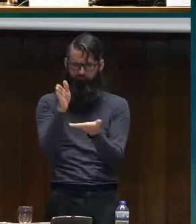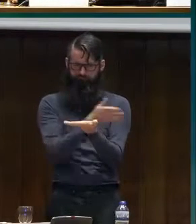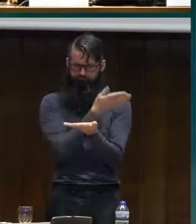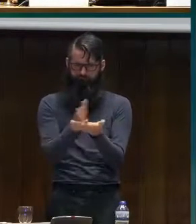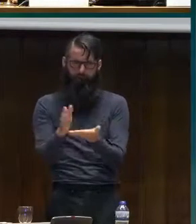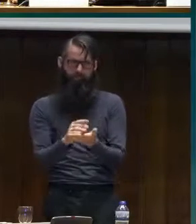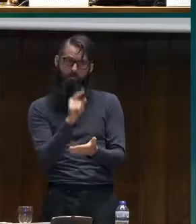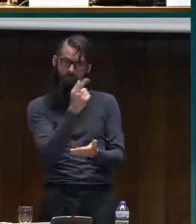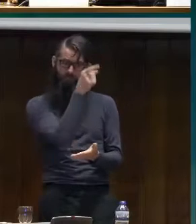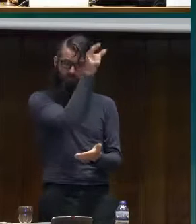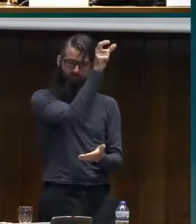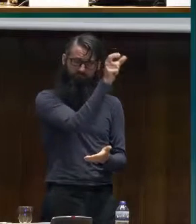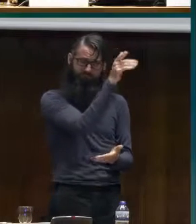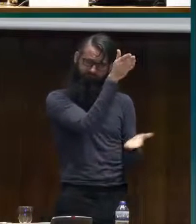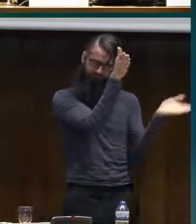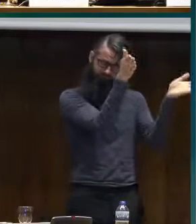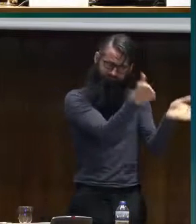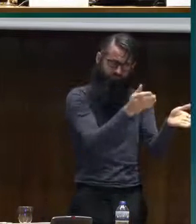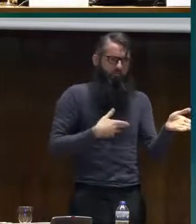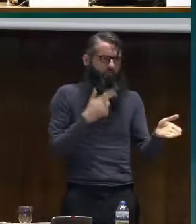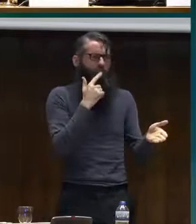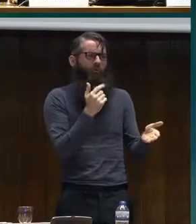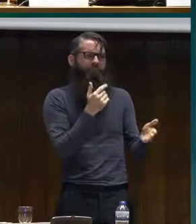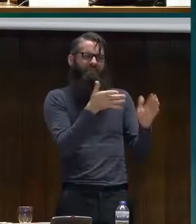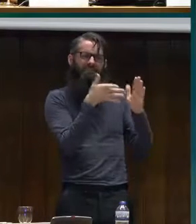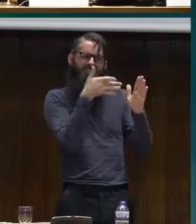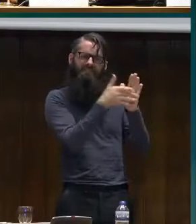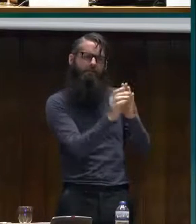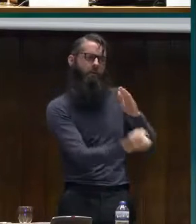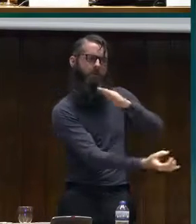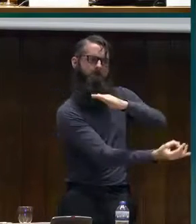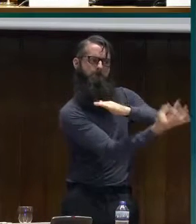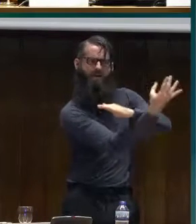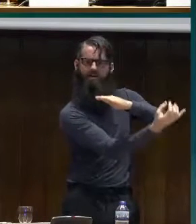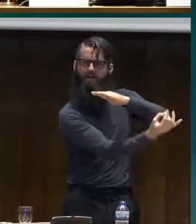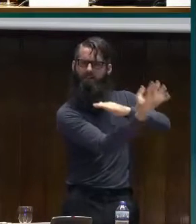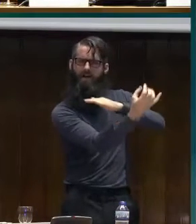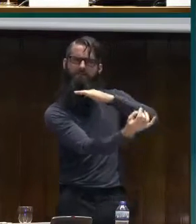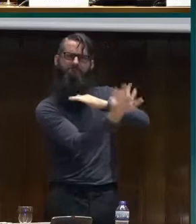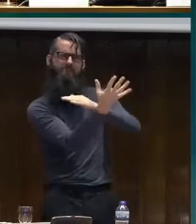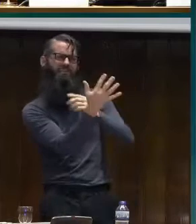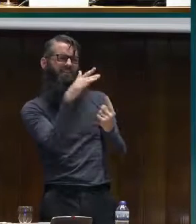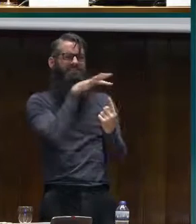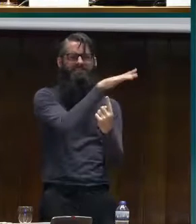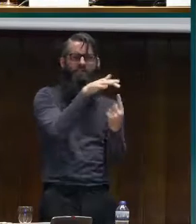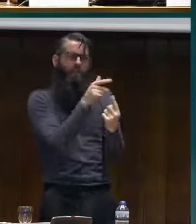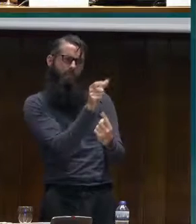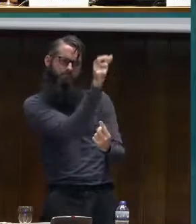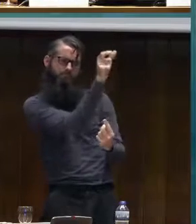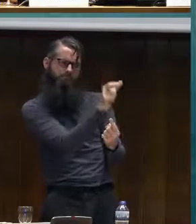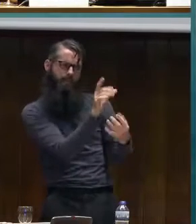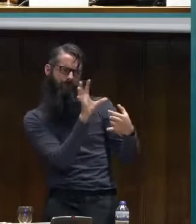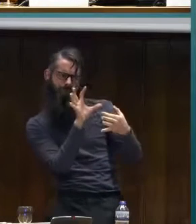Lo que se llaman las interpretaciones episódicas. Estos son contextos en los que el individuo o la persona de la